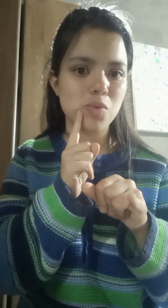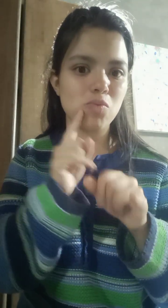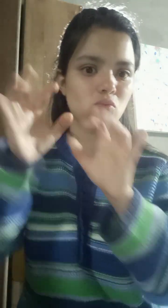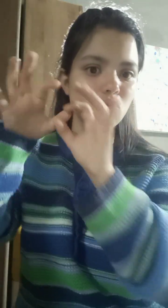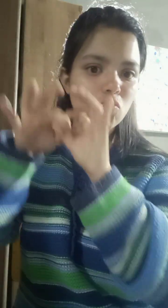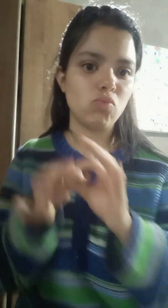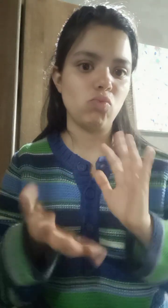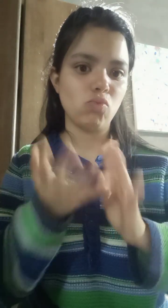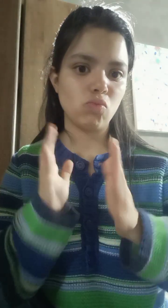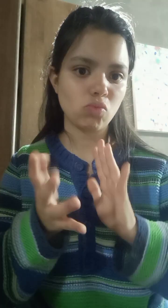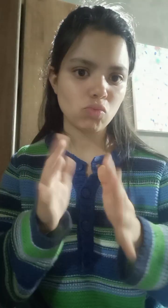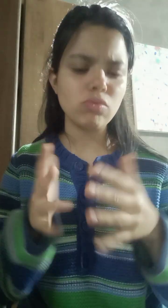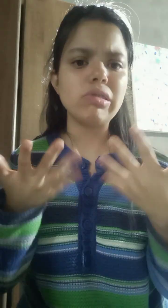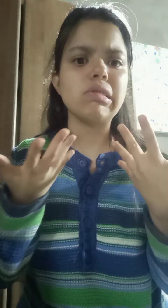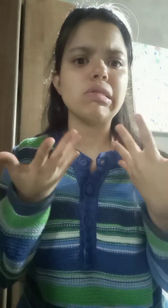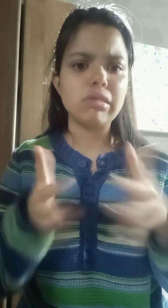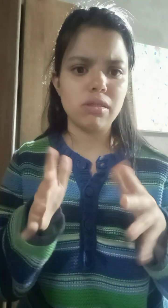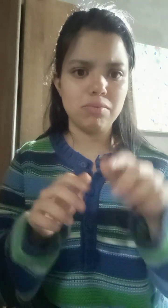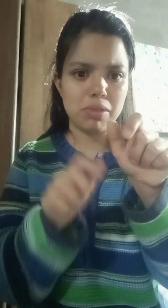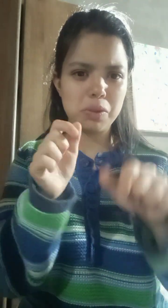de estudios con escáneres cerebrales.